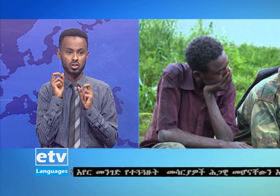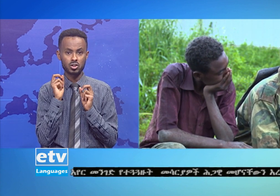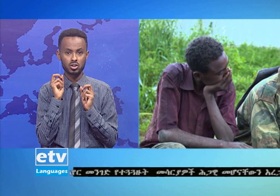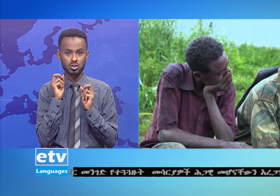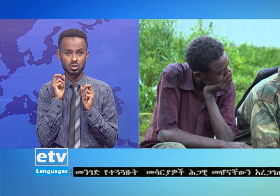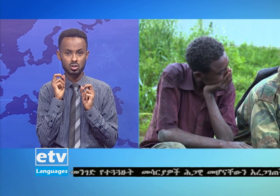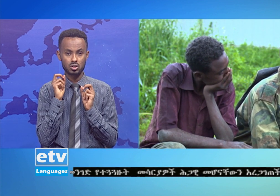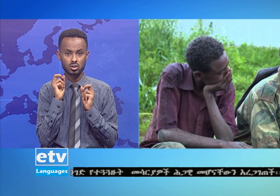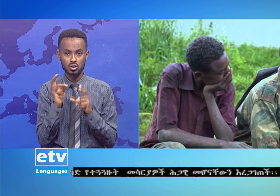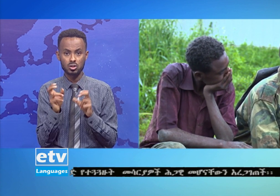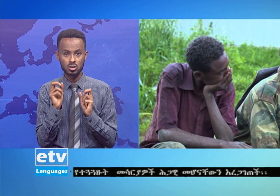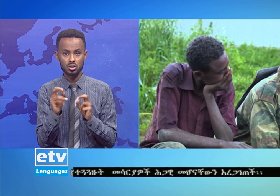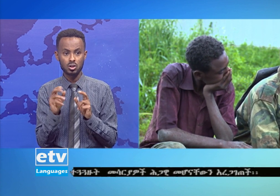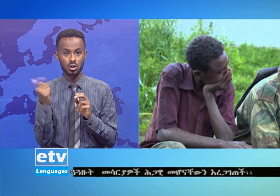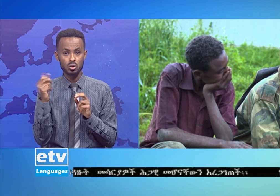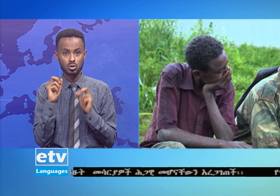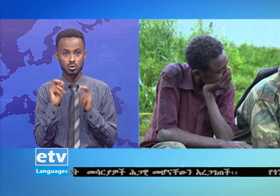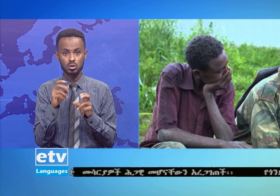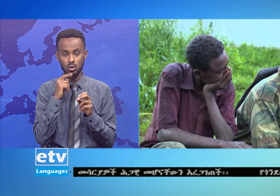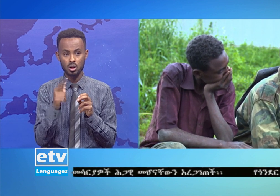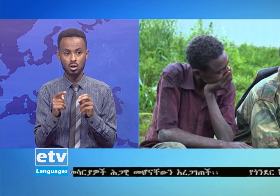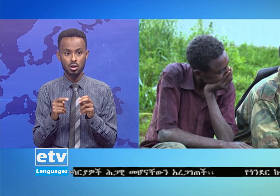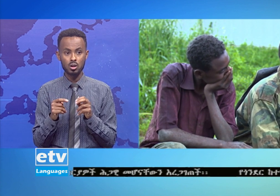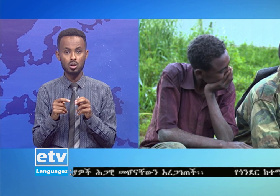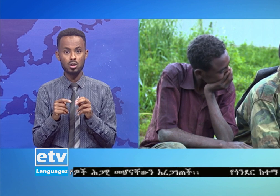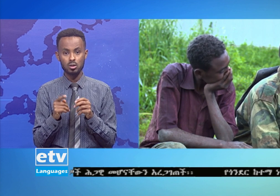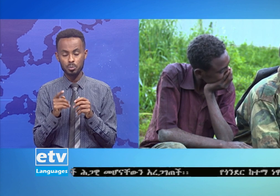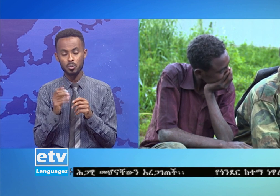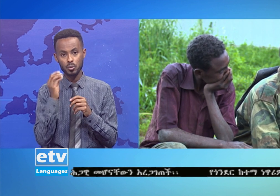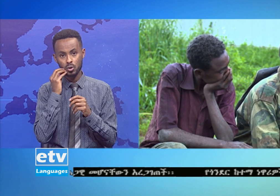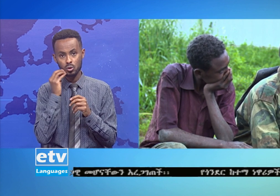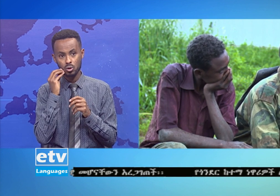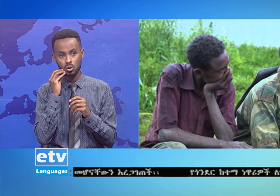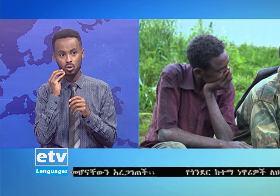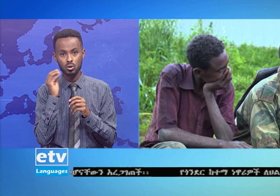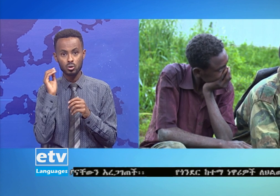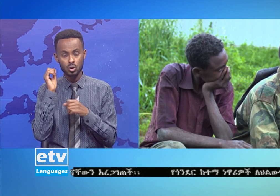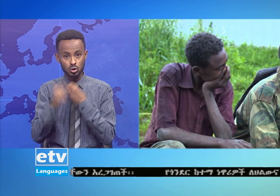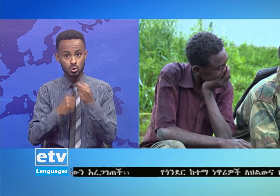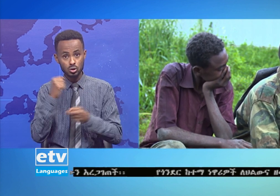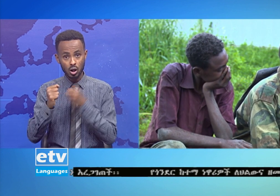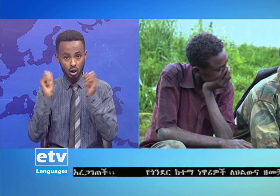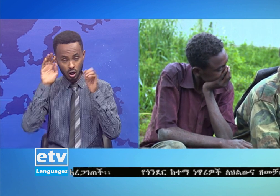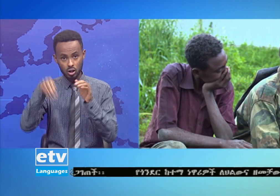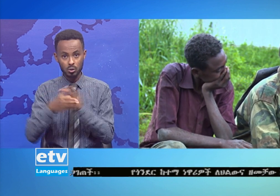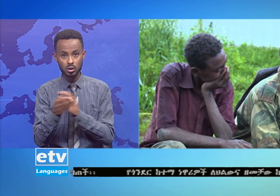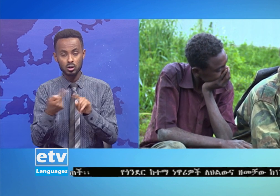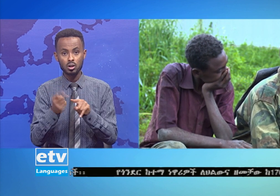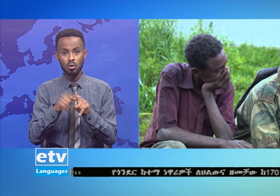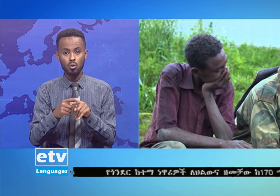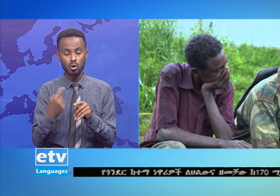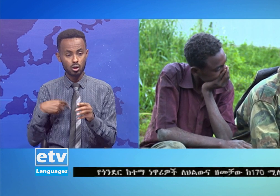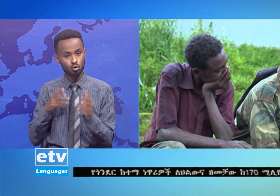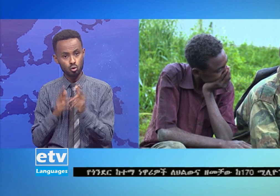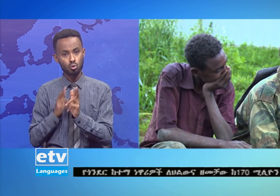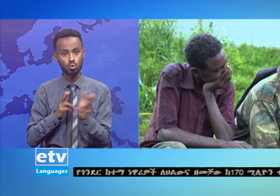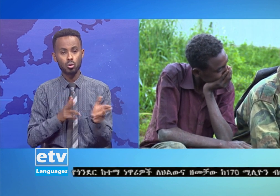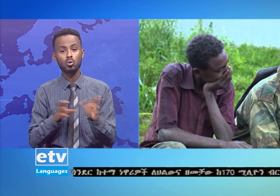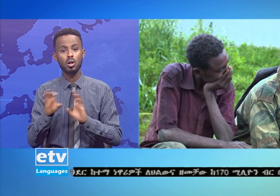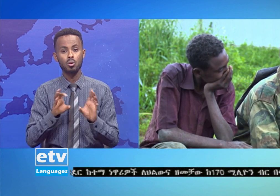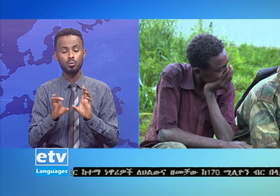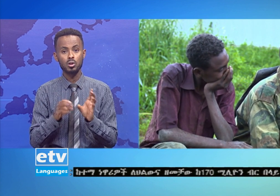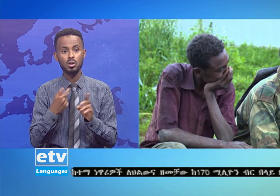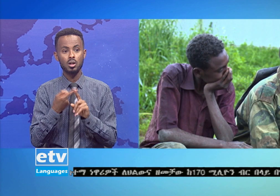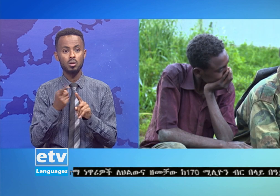እሺ በለው አለ ልጅ። እሺ ብለን ታጥፈኑ ከቤቱ ወደ ሽንጥሮ እየሮጥን ስንገባ ወደ እኛ ተመልሶ ተኩስ ከፈተልን።